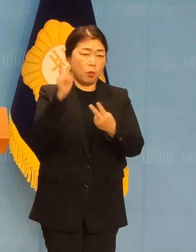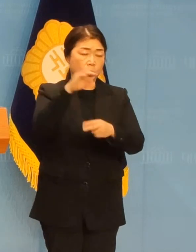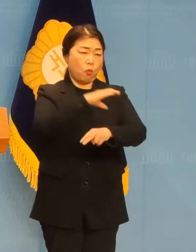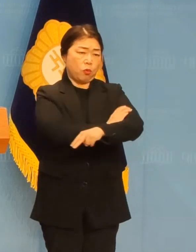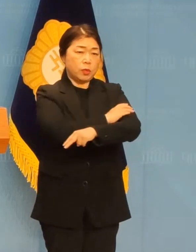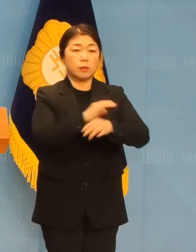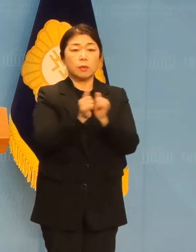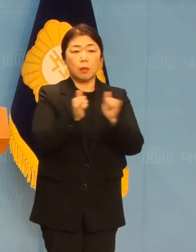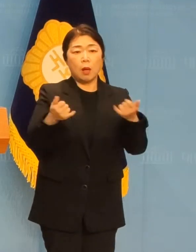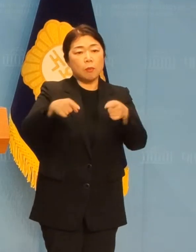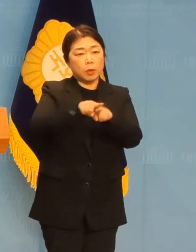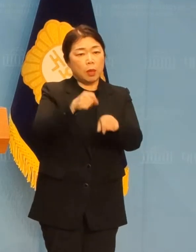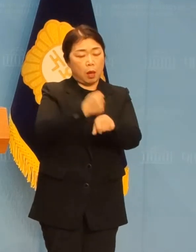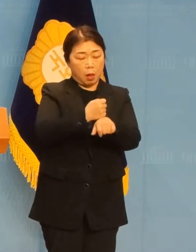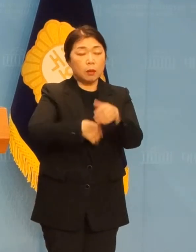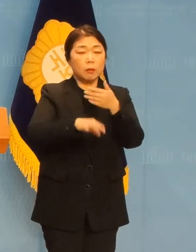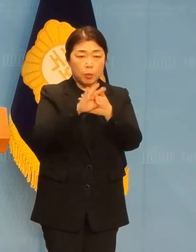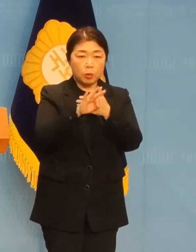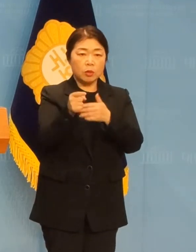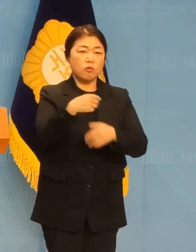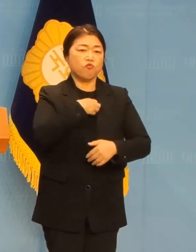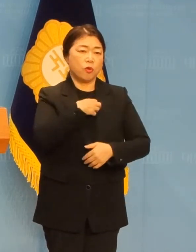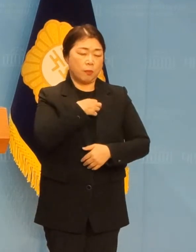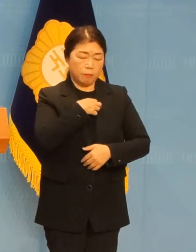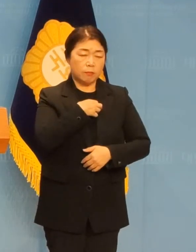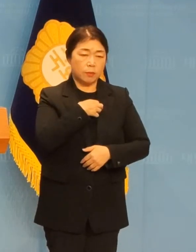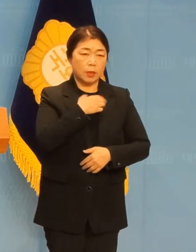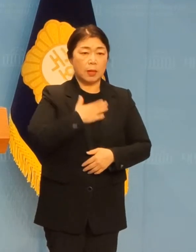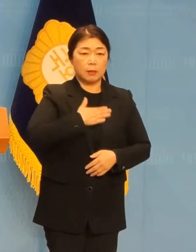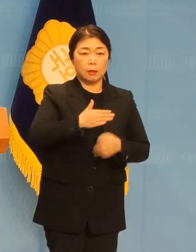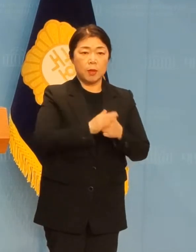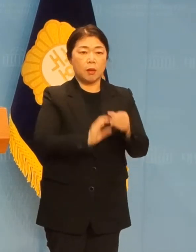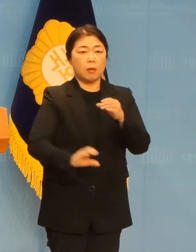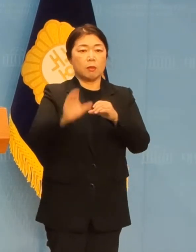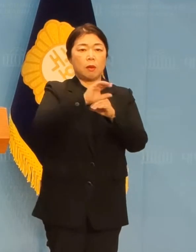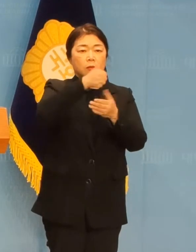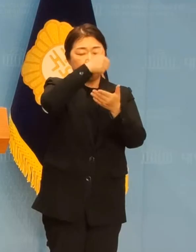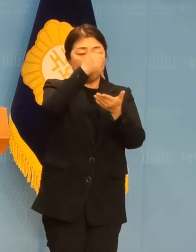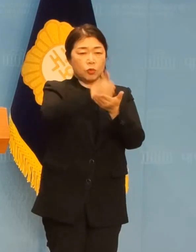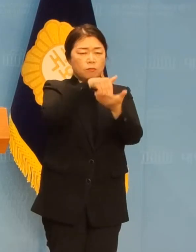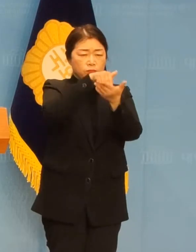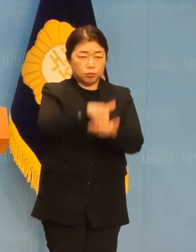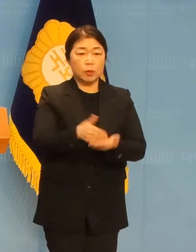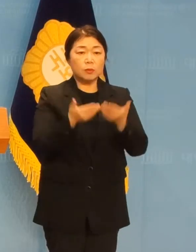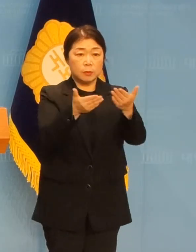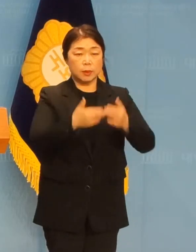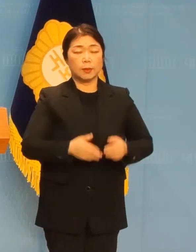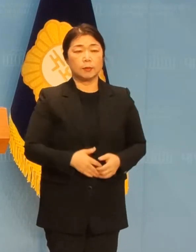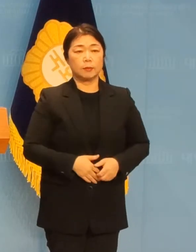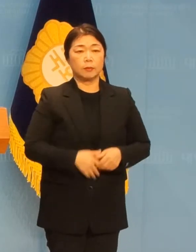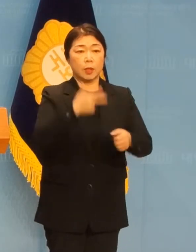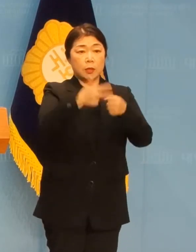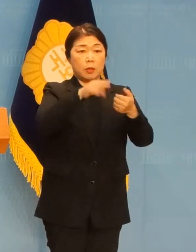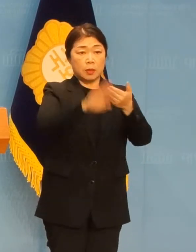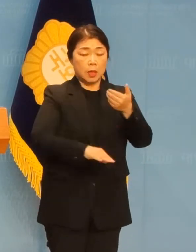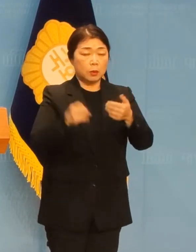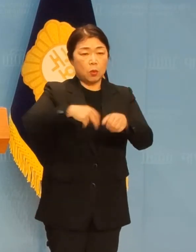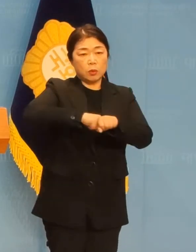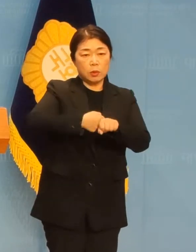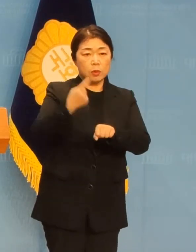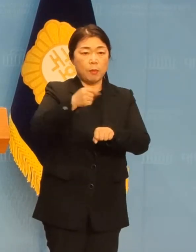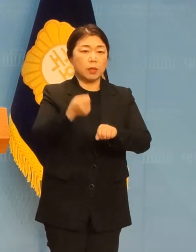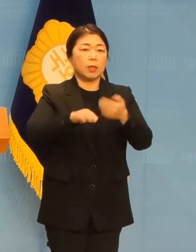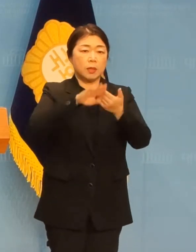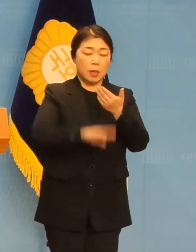고위공직자가 공동으로 했을 경우에는 그 위험성을 감안해 가중 처벌하도록 했습니다. 7년 이하의 징역 또는 1천만